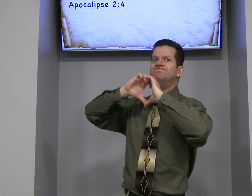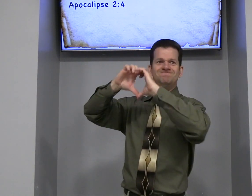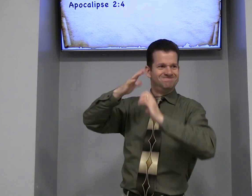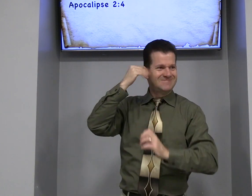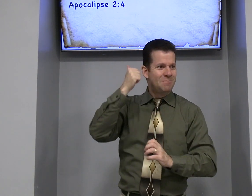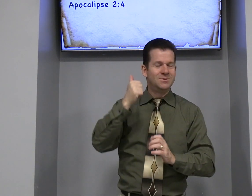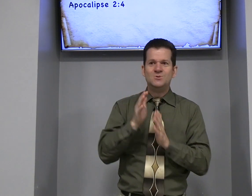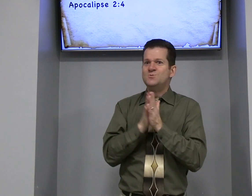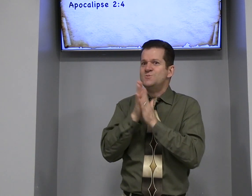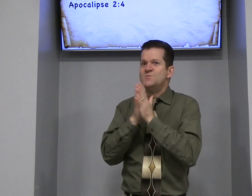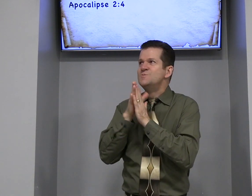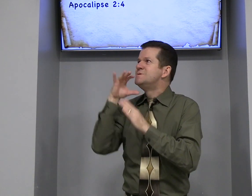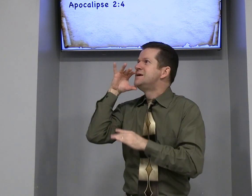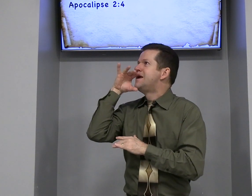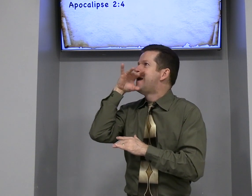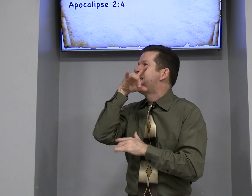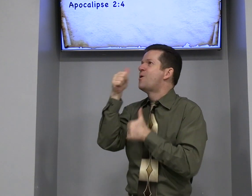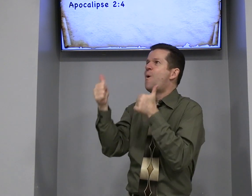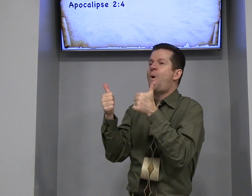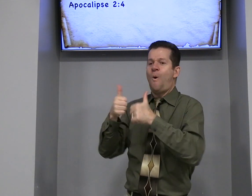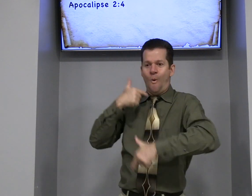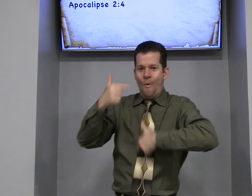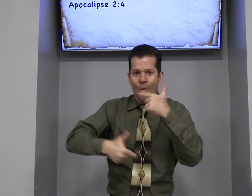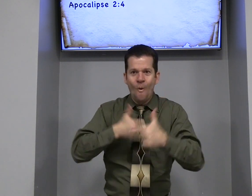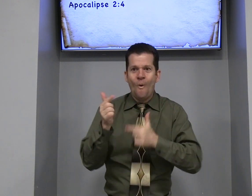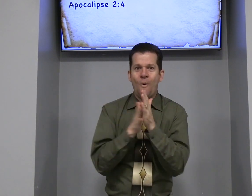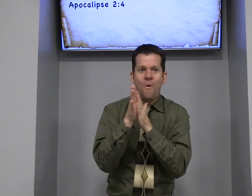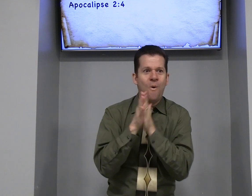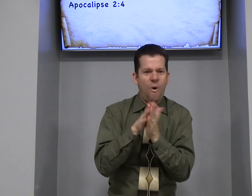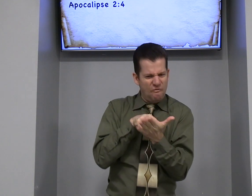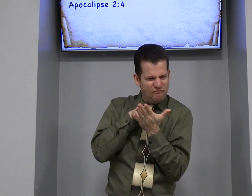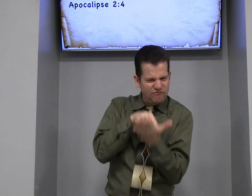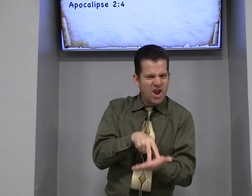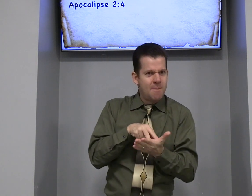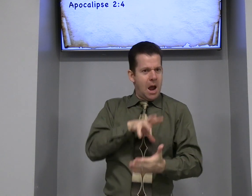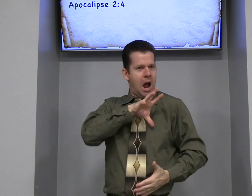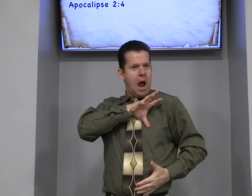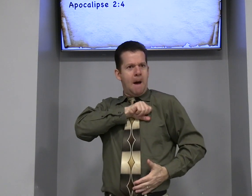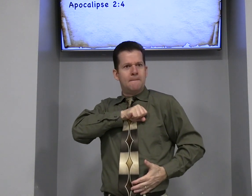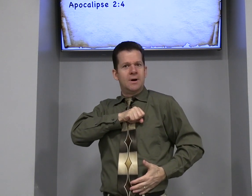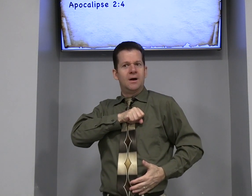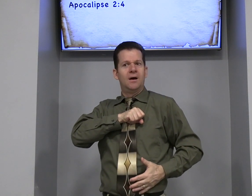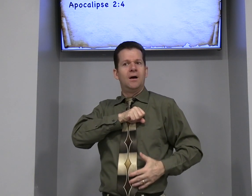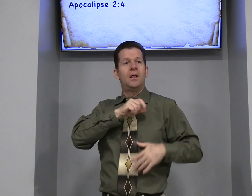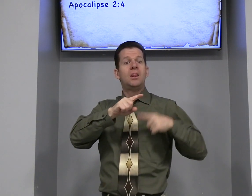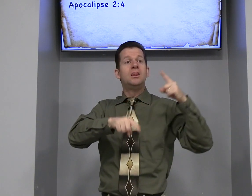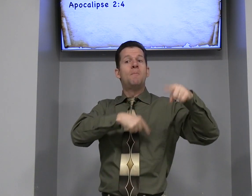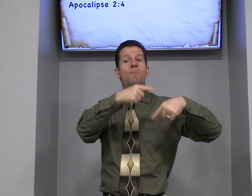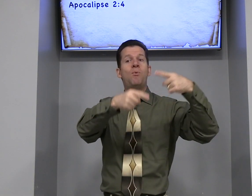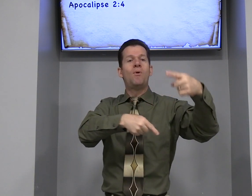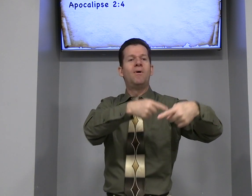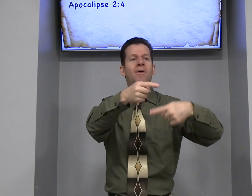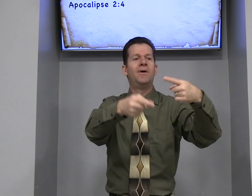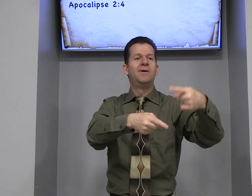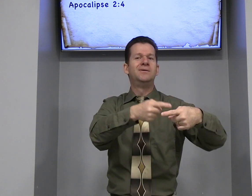convertidas, tinha tanto amor para Deus, era muito fervoroso, trabalhava, era firme e amava, mas